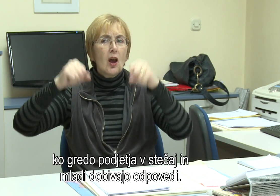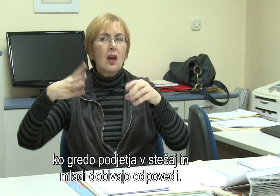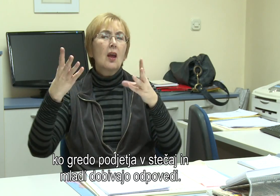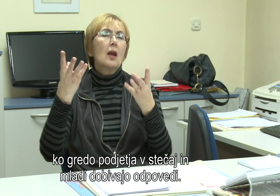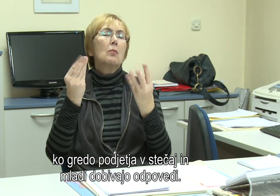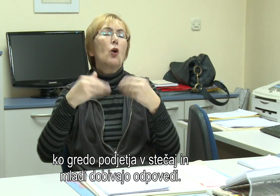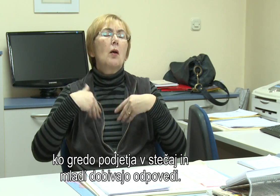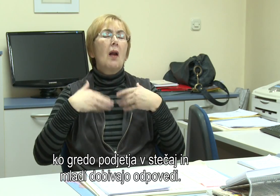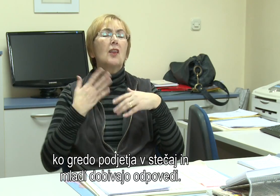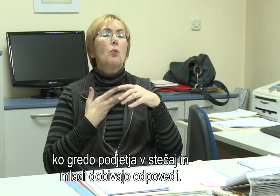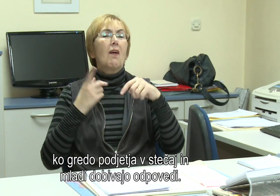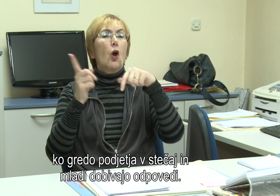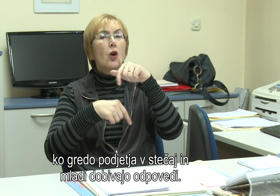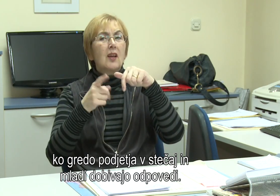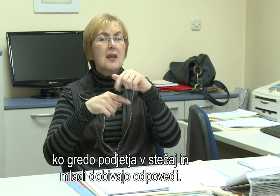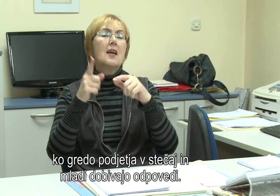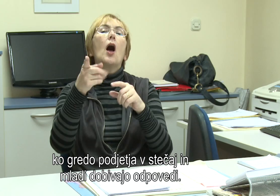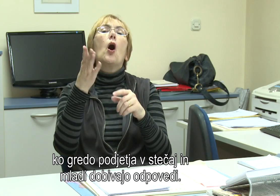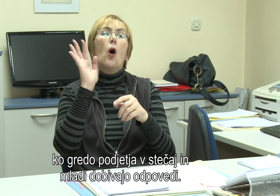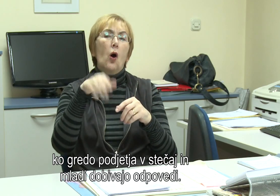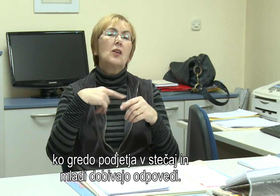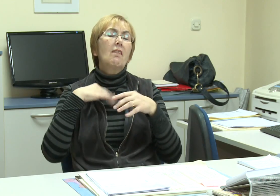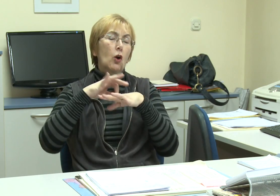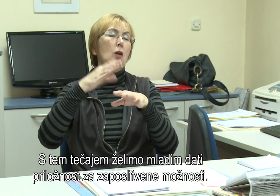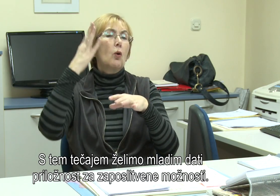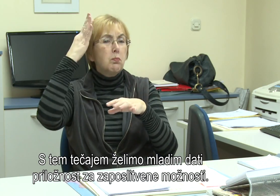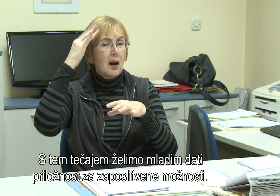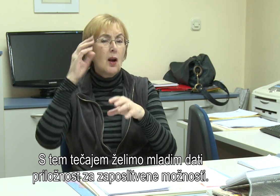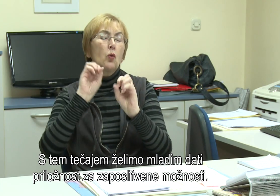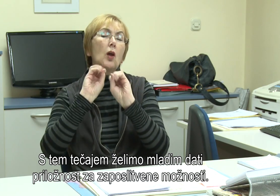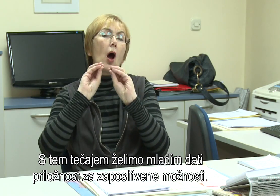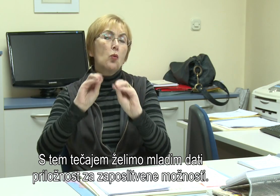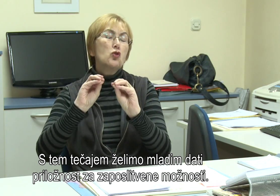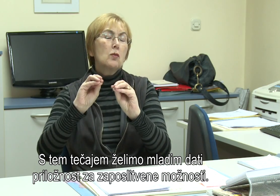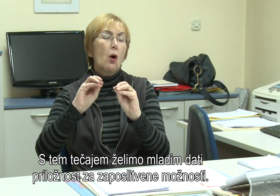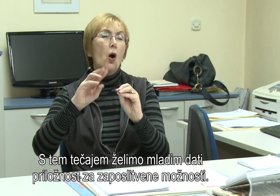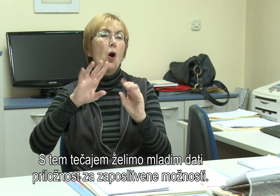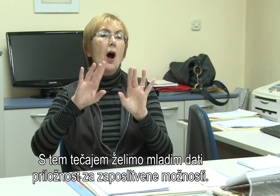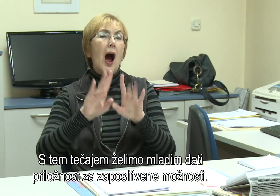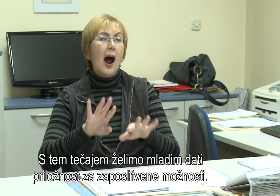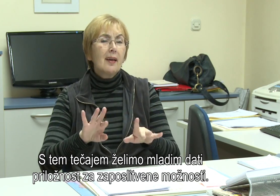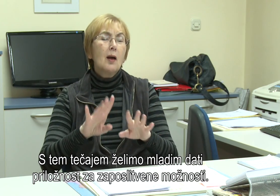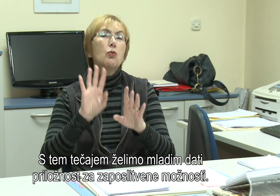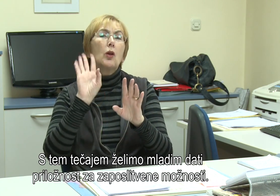i mnogo mlade moje otkaze. Onda vodimo brigu da učimo algebru, da